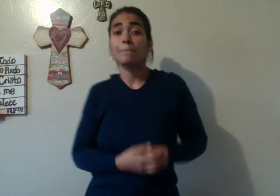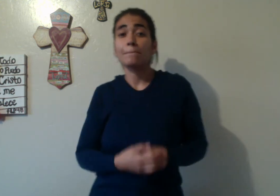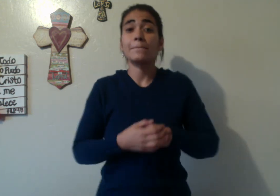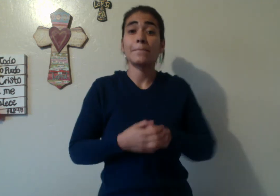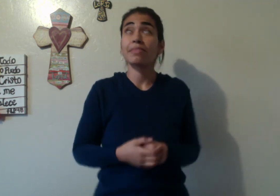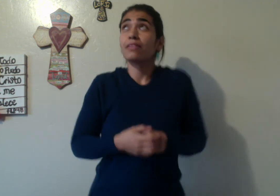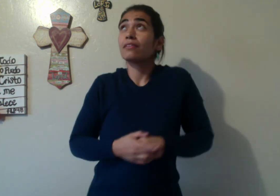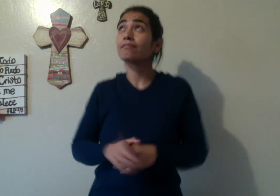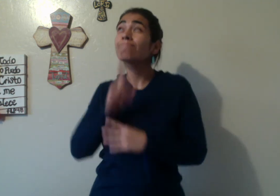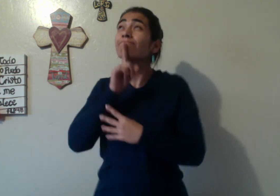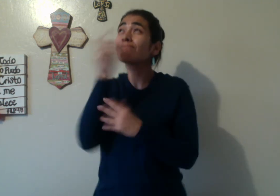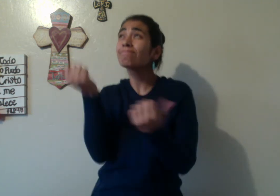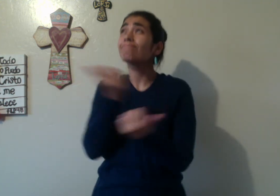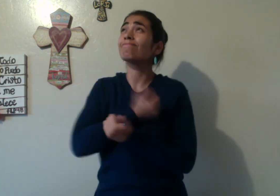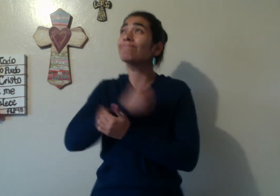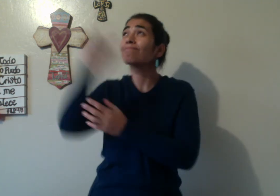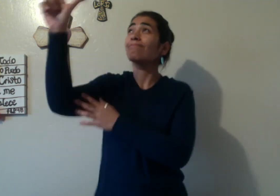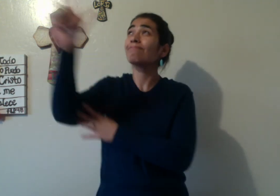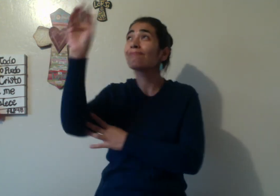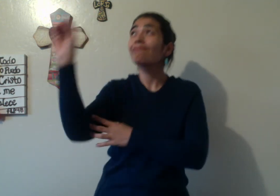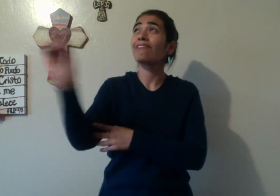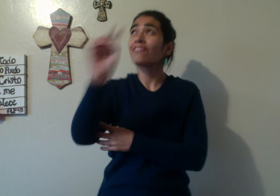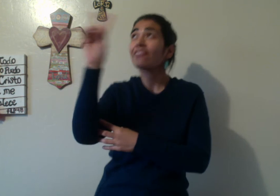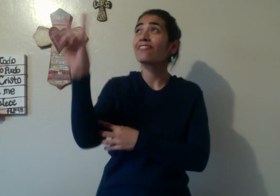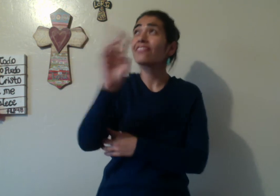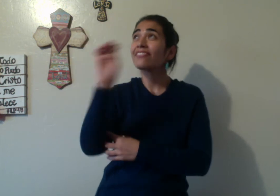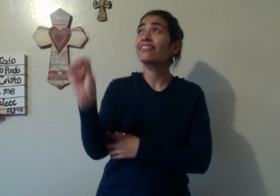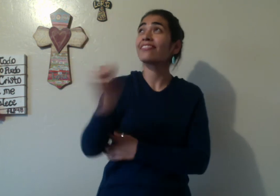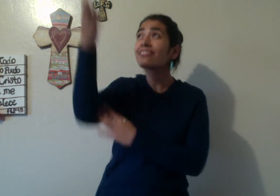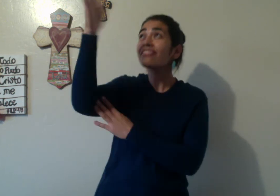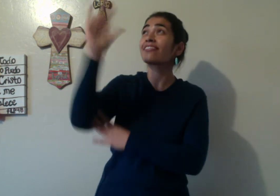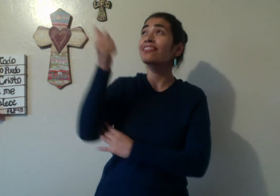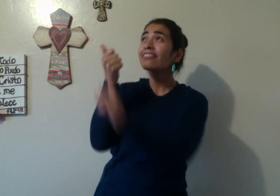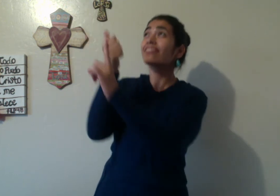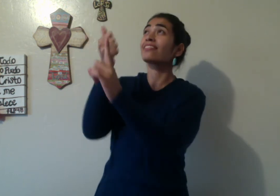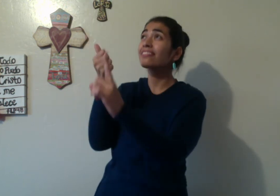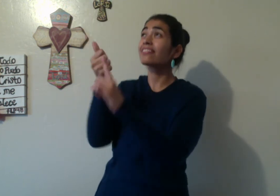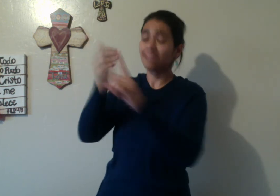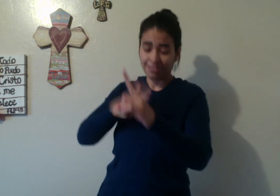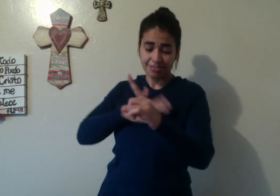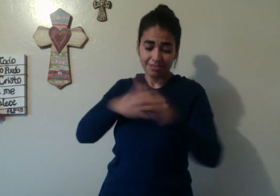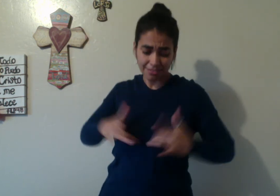El verdadero amor llegó para arreglar lo que en mi corazón dañado está.